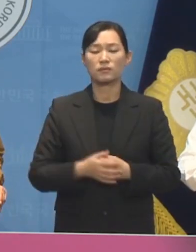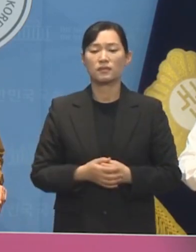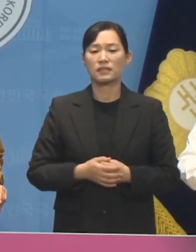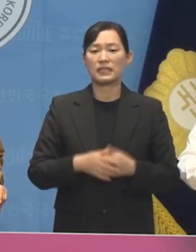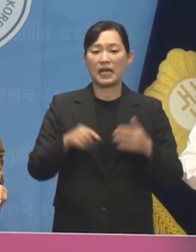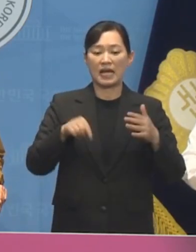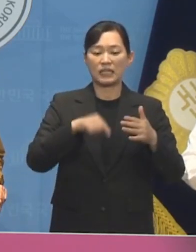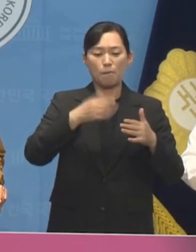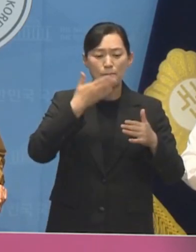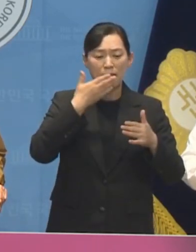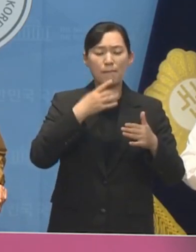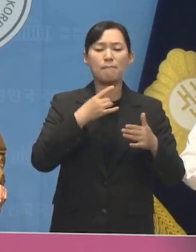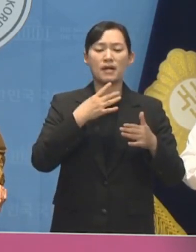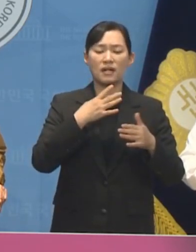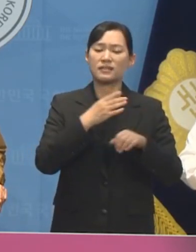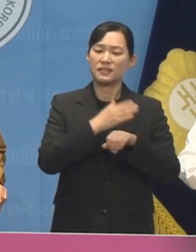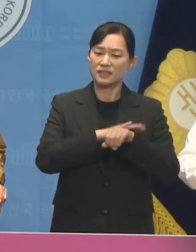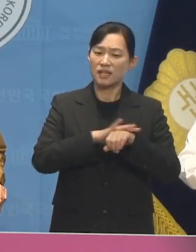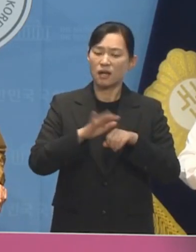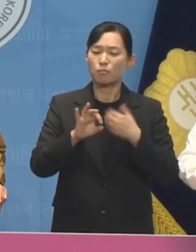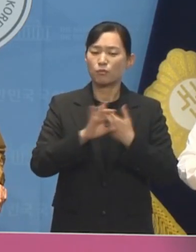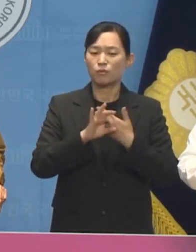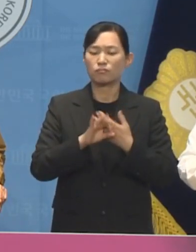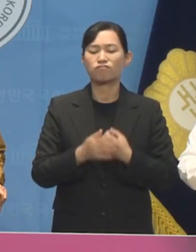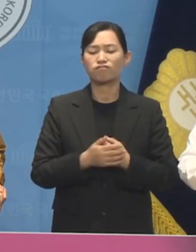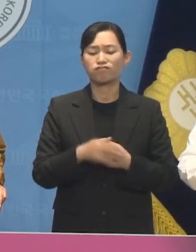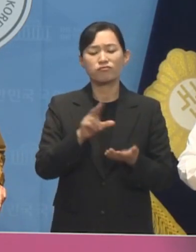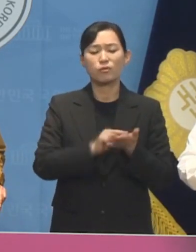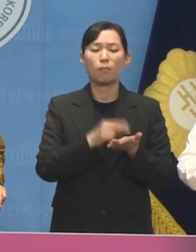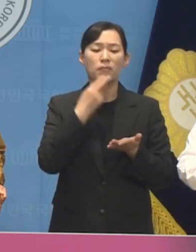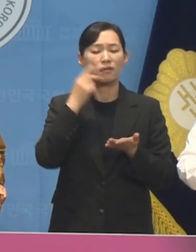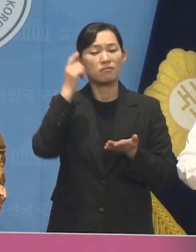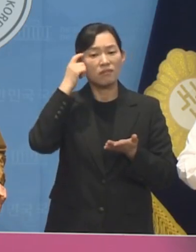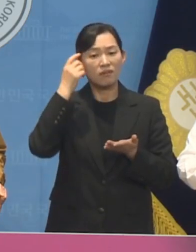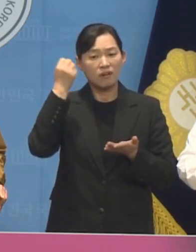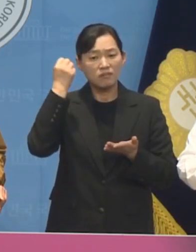안에서 밥만 제대로 나오면 급식실은 제대로 굴러간다고 생각하기